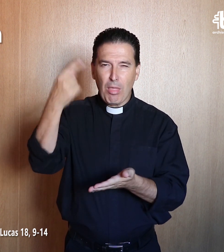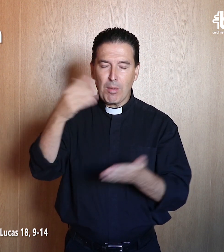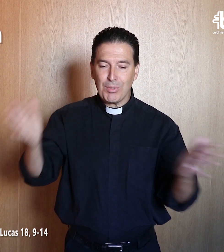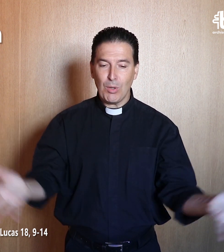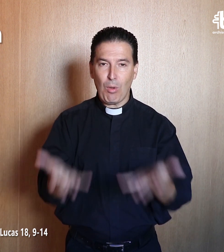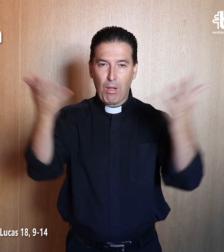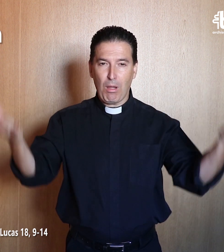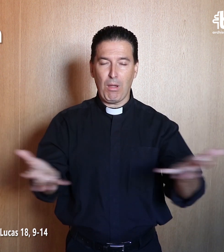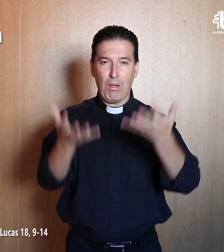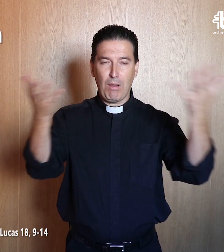enaltecido.